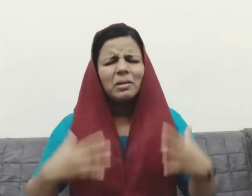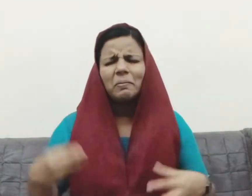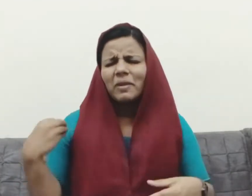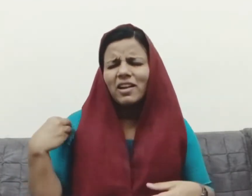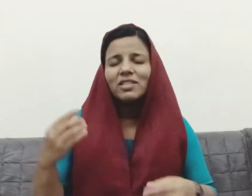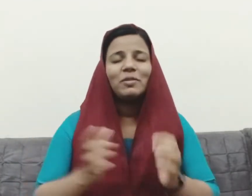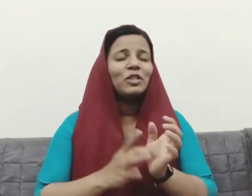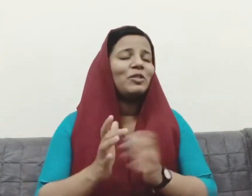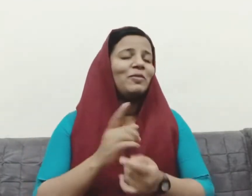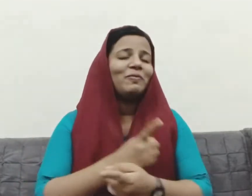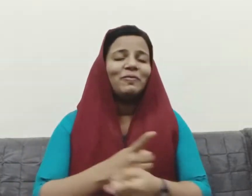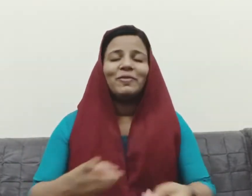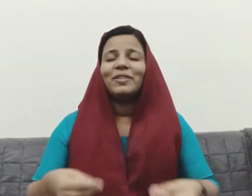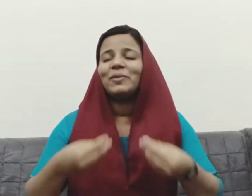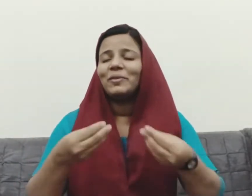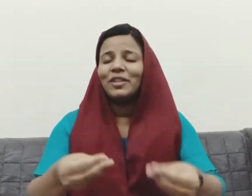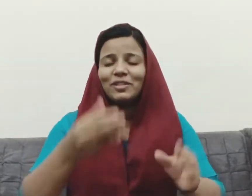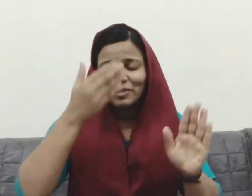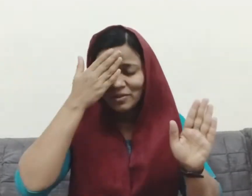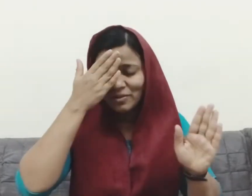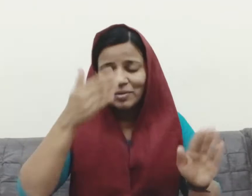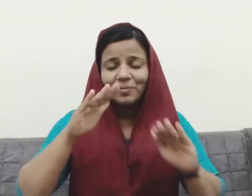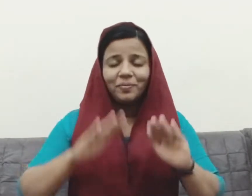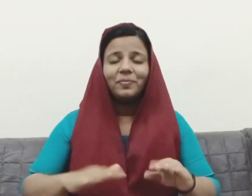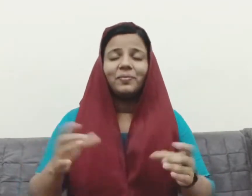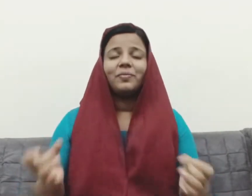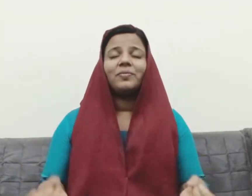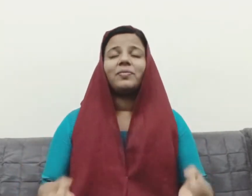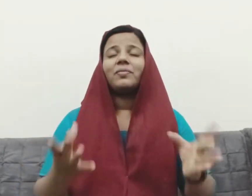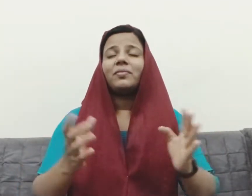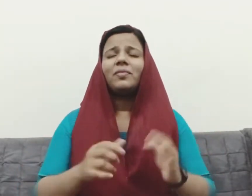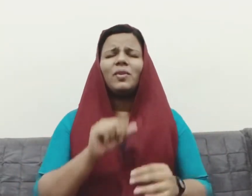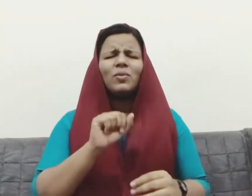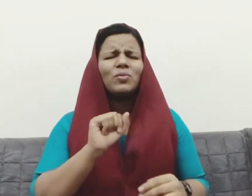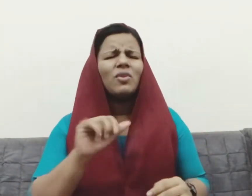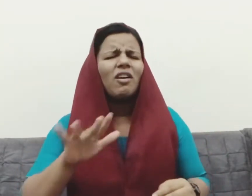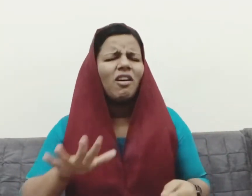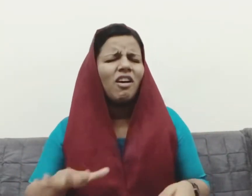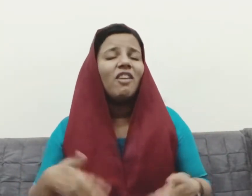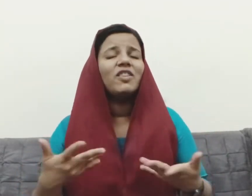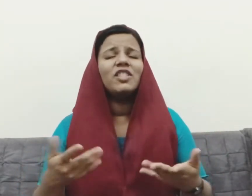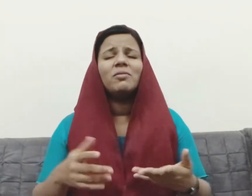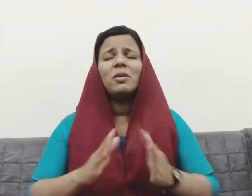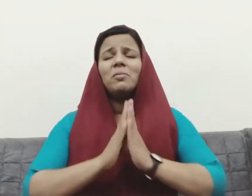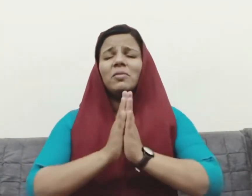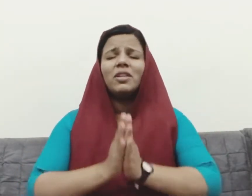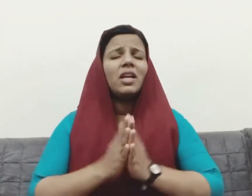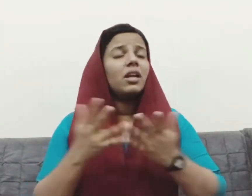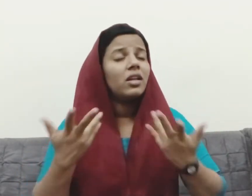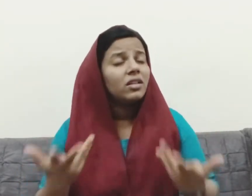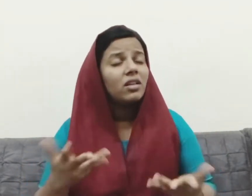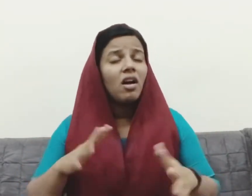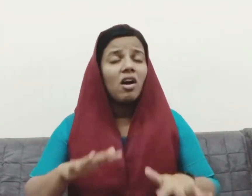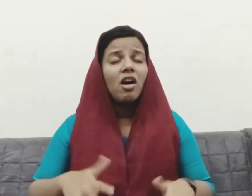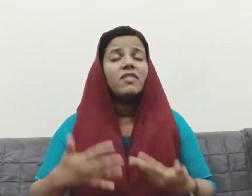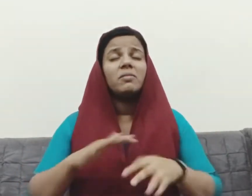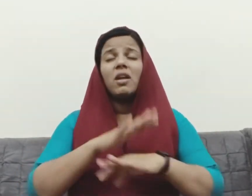പ്രാർത്ഥിക്കുന്നു. കർത്താവ് വിടുതലായിക്കുന്നതിനായിട്ട് സ്തോത്രം ചെയ്യുന്നു കർത്താവെ. ഇന്ന് പ്രഭാതത്തിൽ കർത്താവെ അവരുടെ വ്യക്തിപരമായ ചില ആവശ്യങ്ങൾ ആവശ്യങ്ങൾക്ക് വേണ്ടി പ്രാർത്ഥിക്കുക. അതെന്ത് തന്നെയാണെങ്കിലും